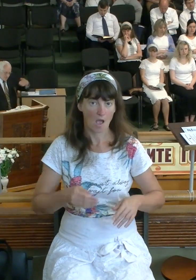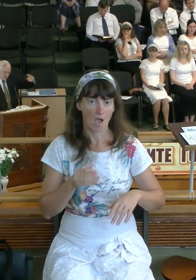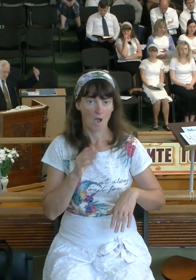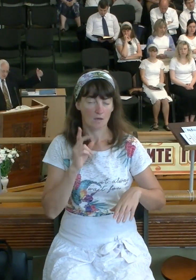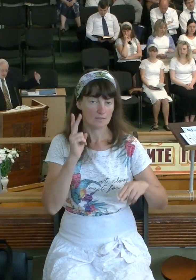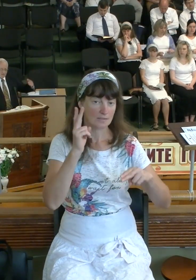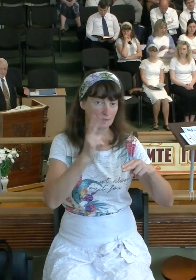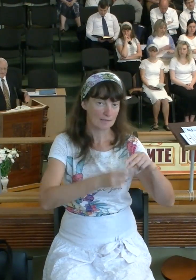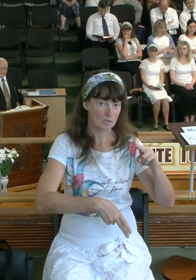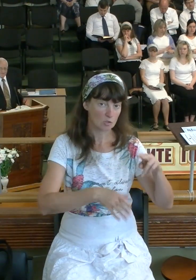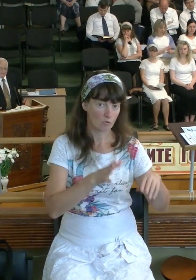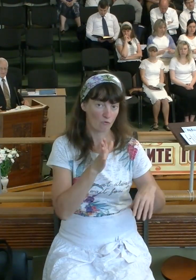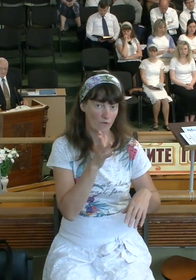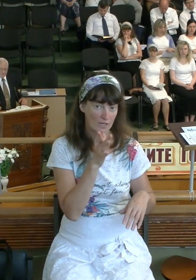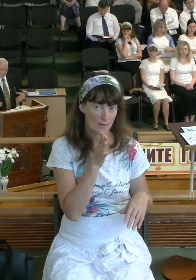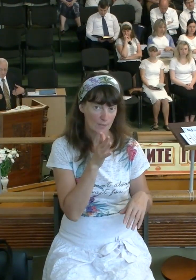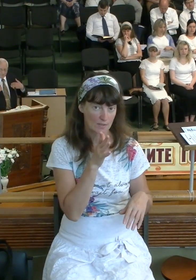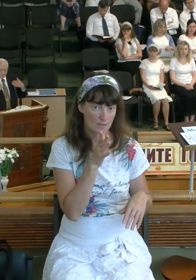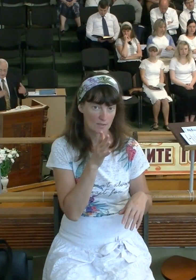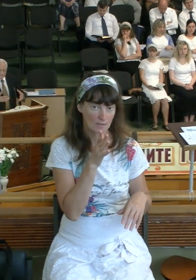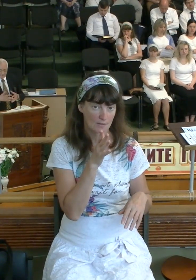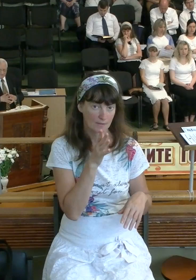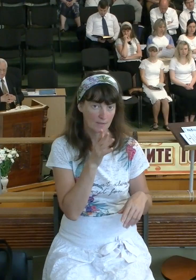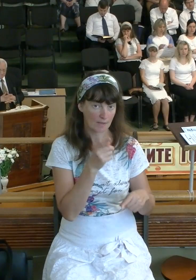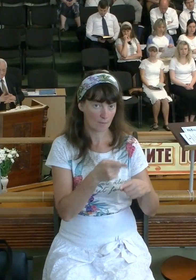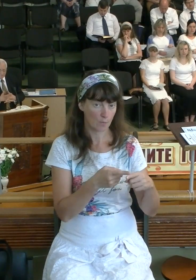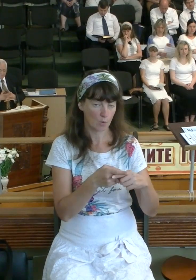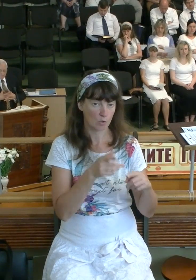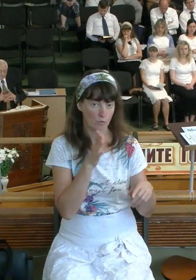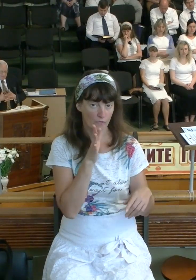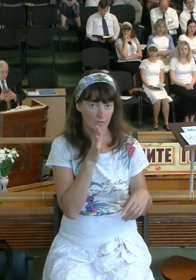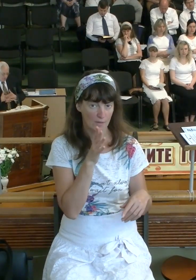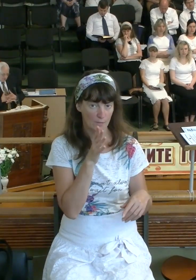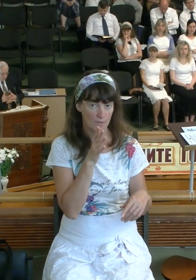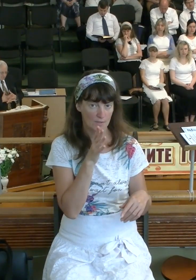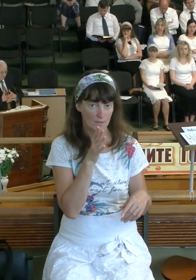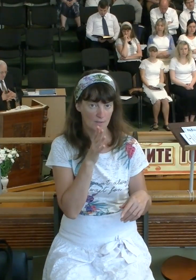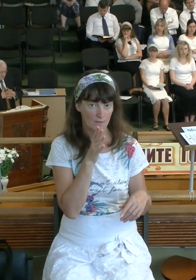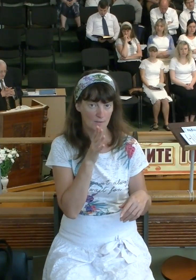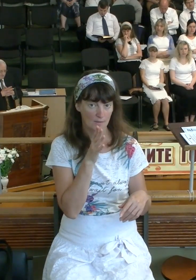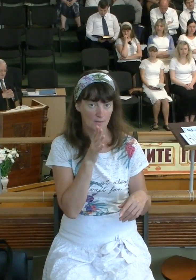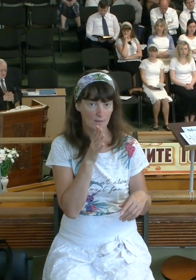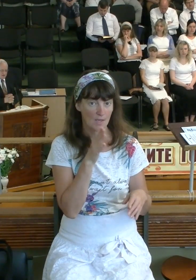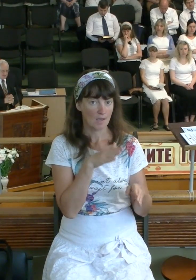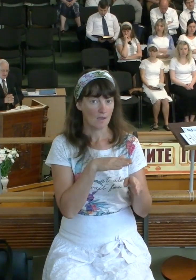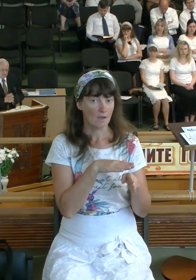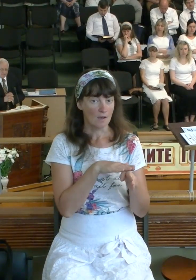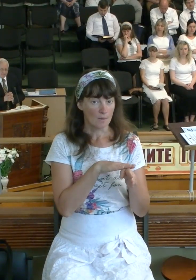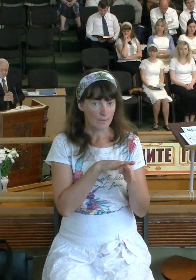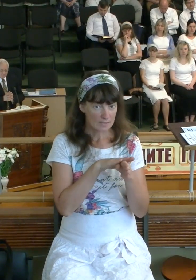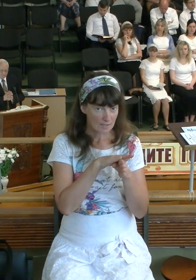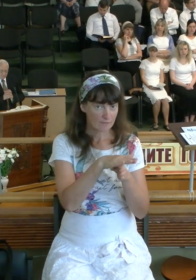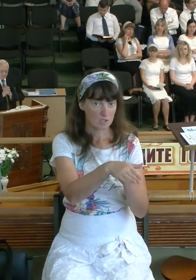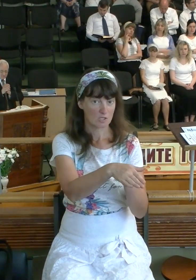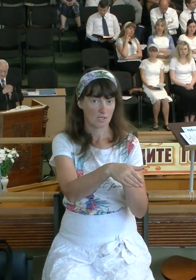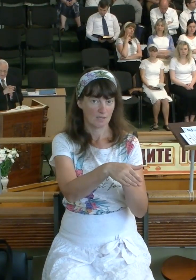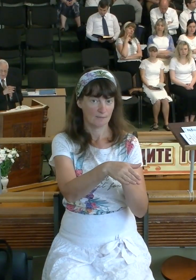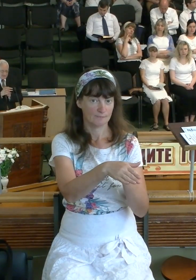к концу времени и полувремени, и по совершенном